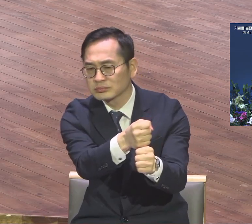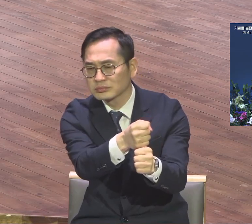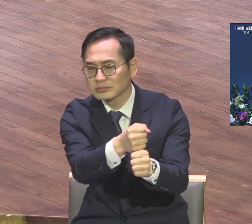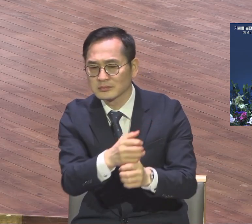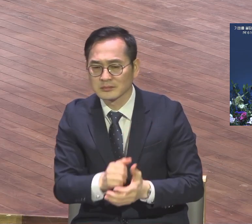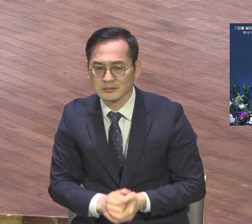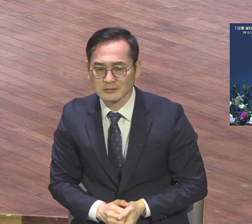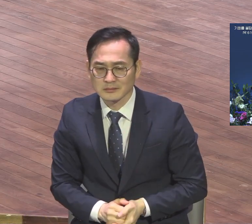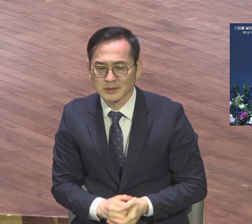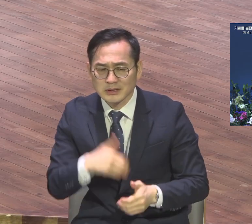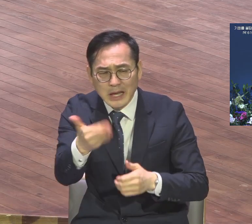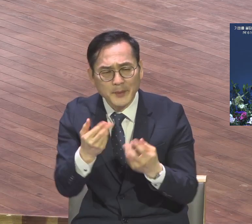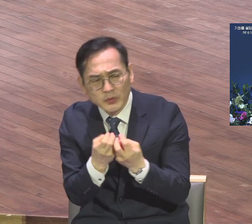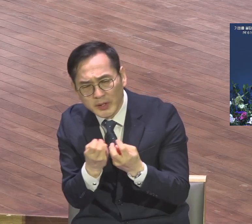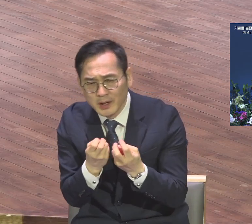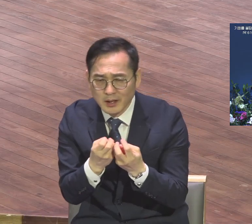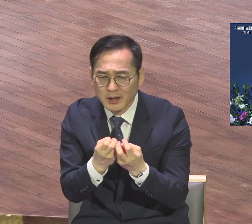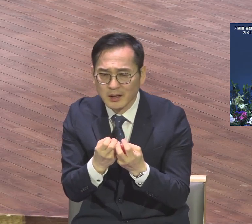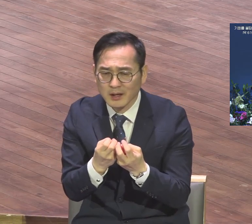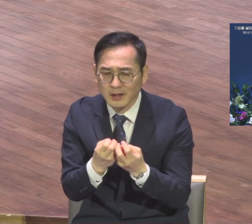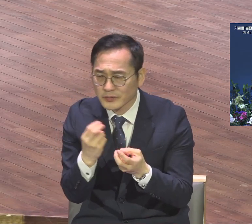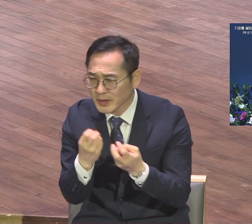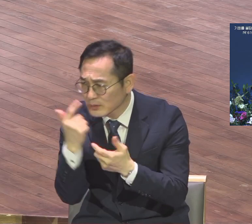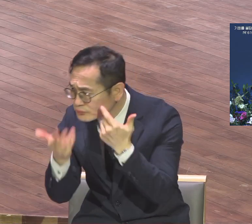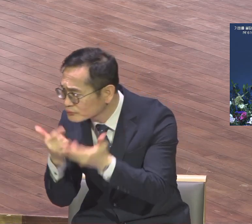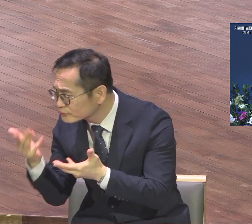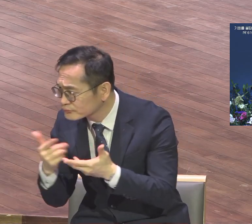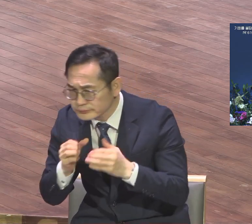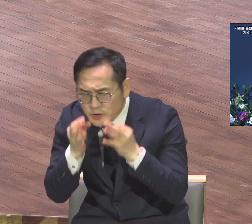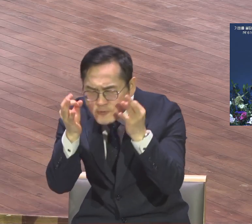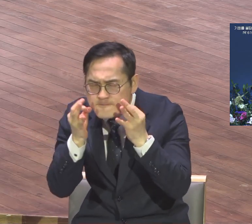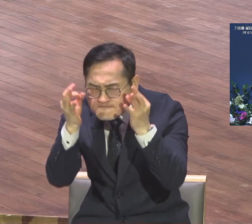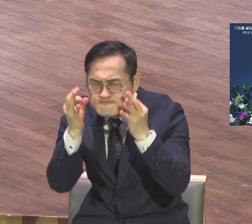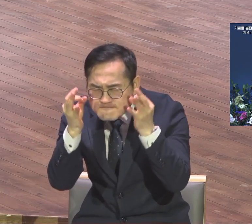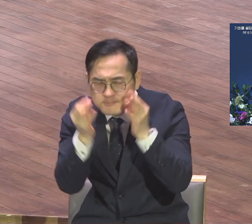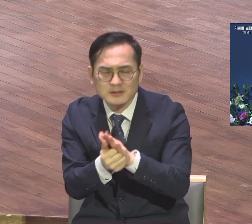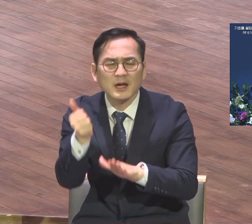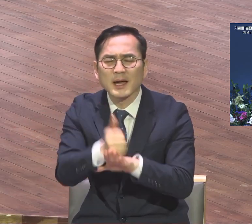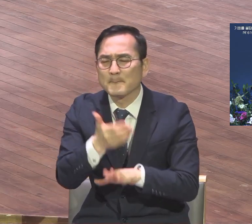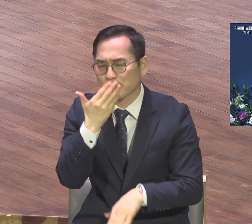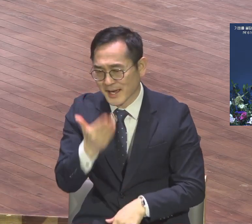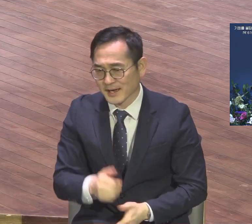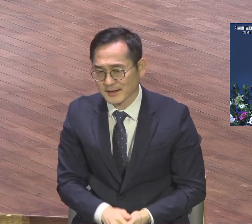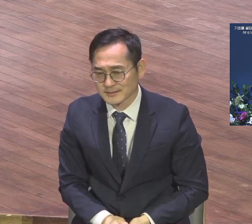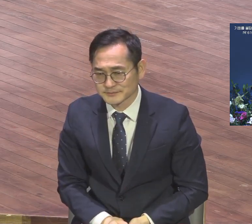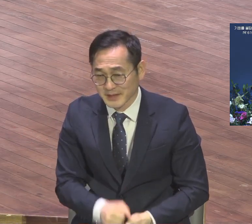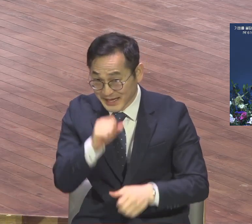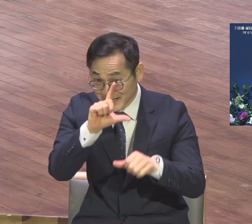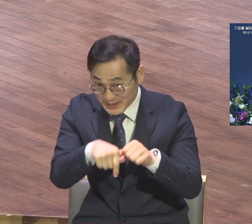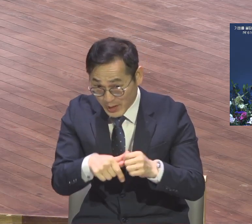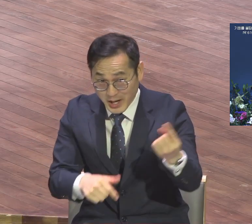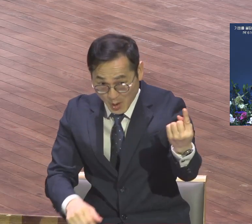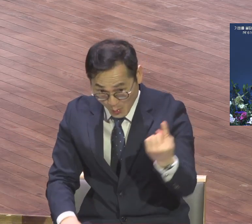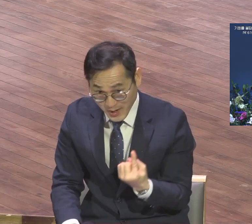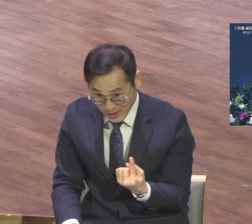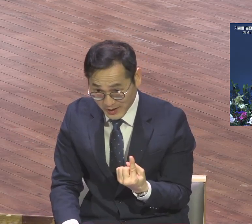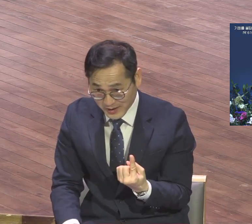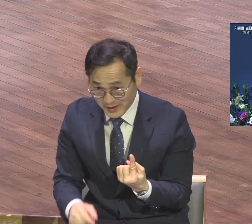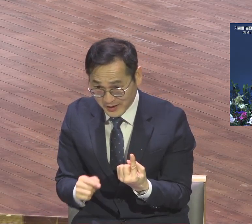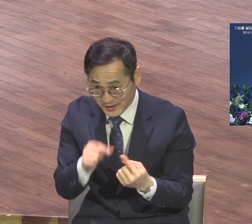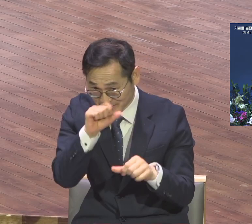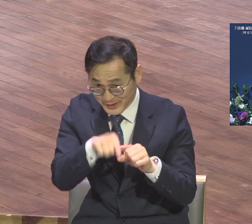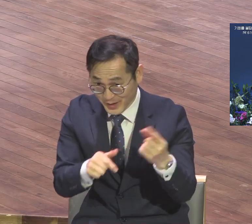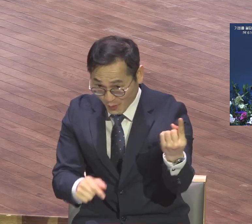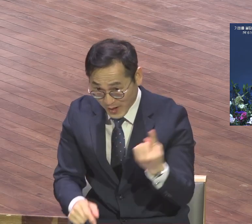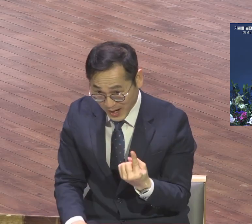그 다음에 답이 나올 것이다. 오는 기회는요, 여러분, 무조건 잡아야 한다는 강한 의지,